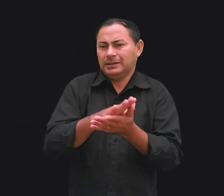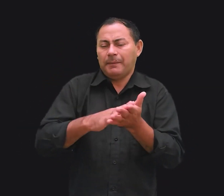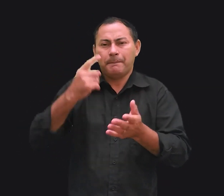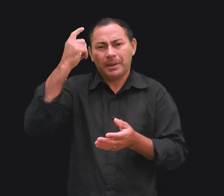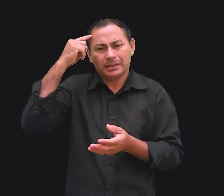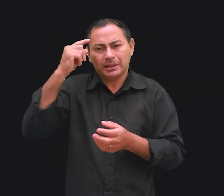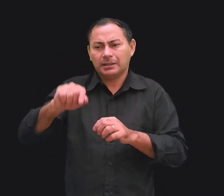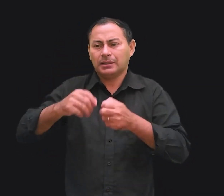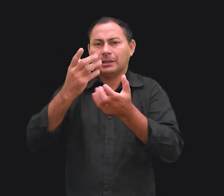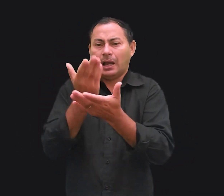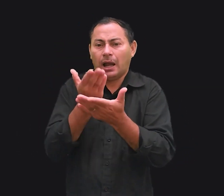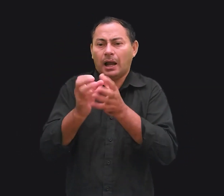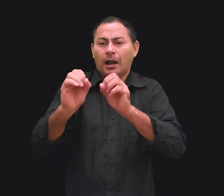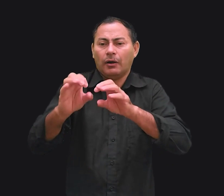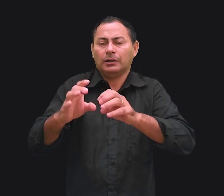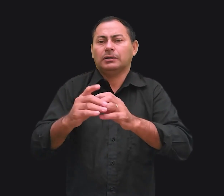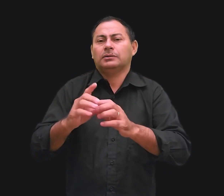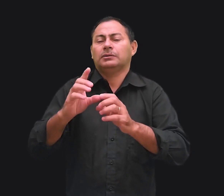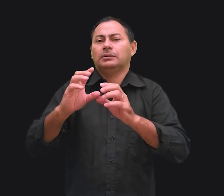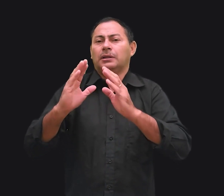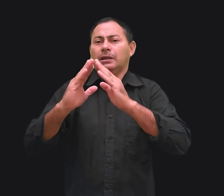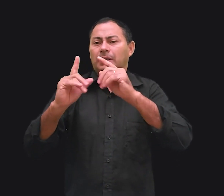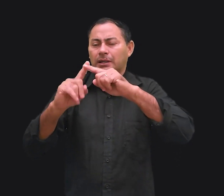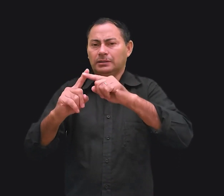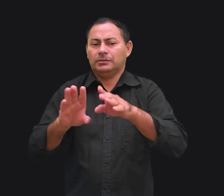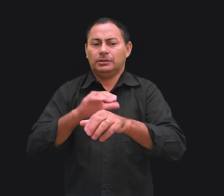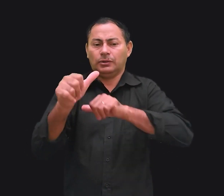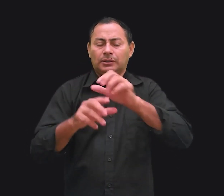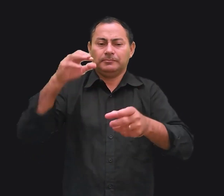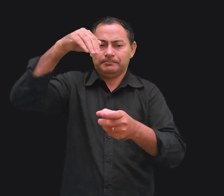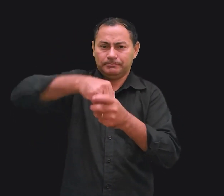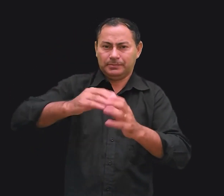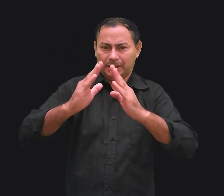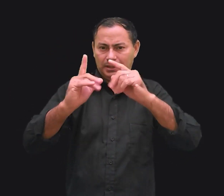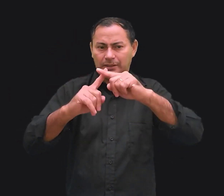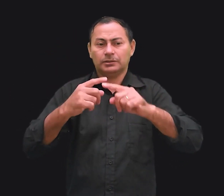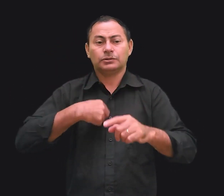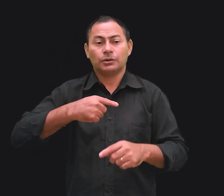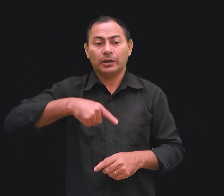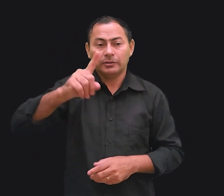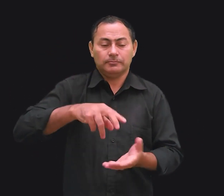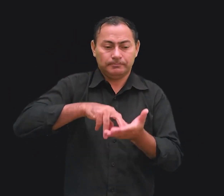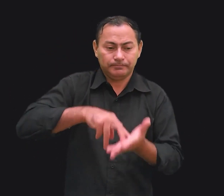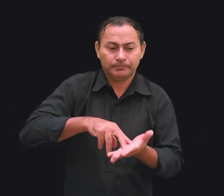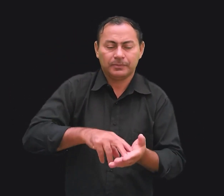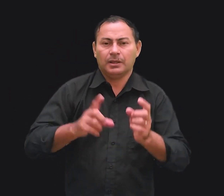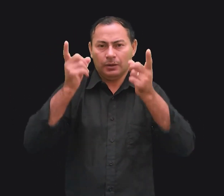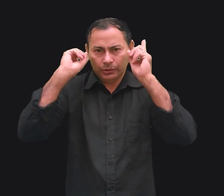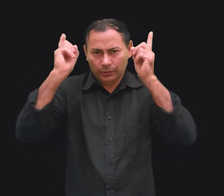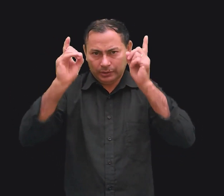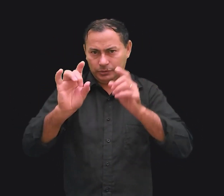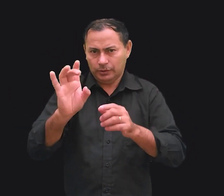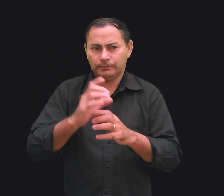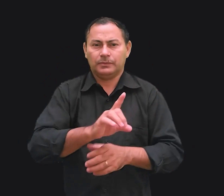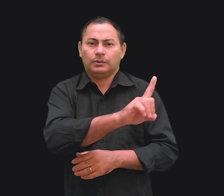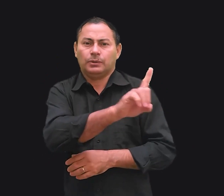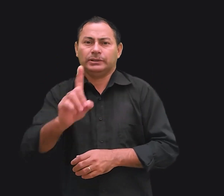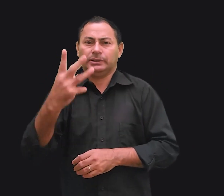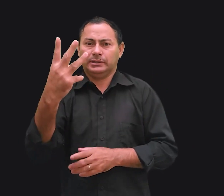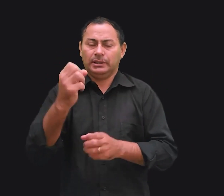ele nem pensar em dar aulas na escola dominical e nem se tornar membro da igreja. Só iríamos manter aquelas reuniões. Durante